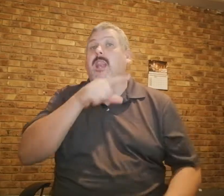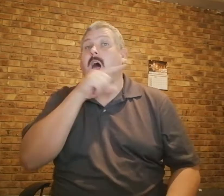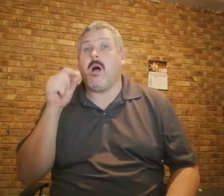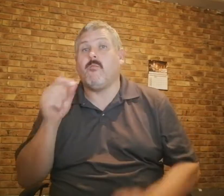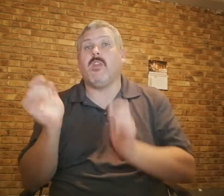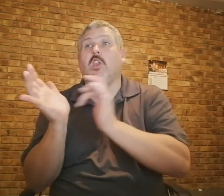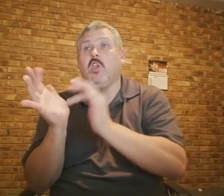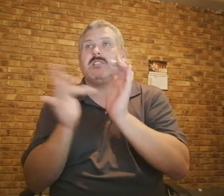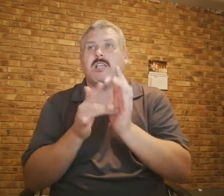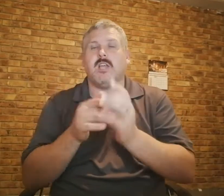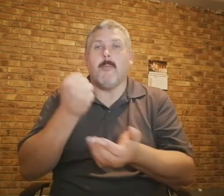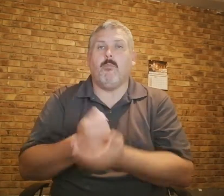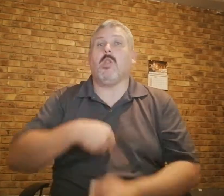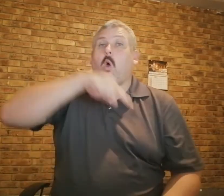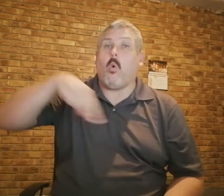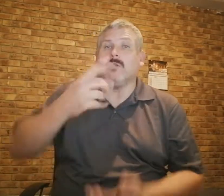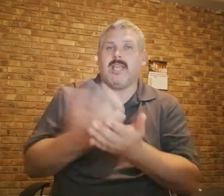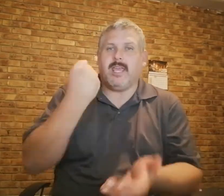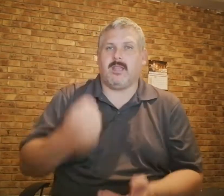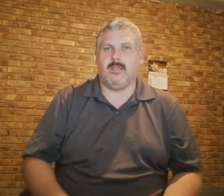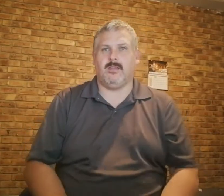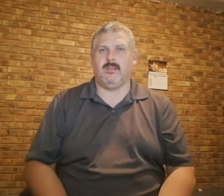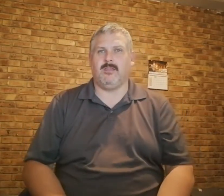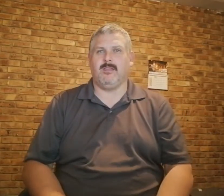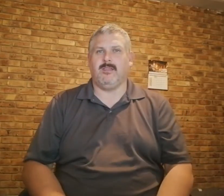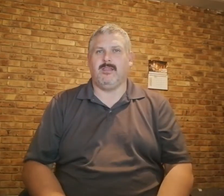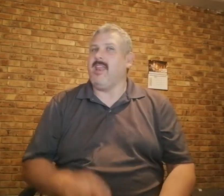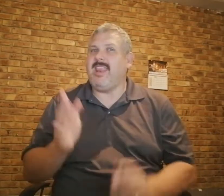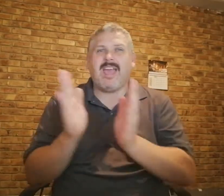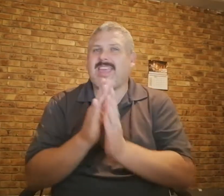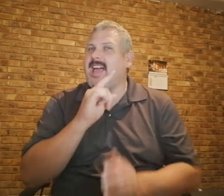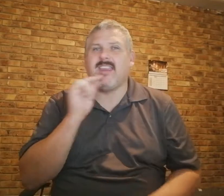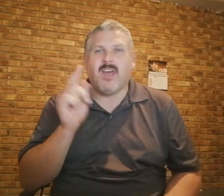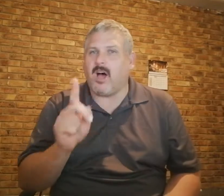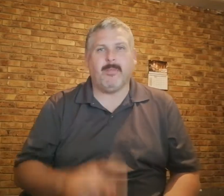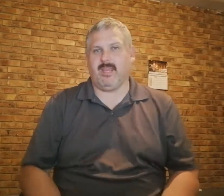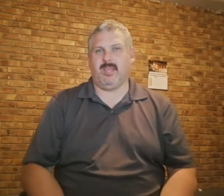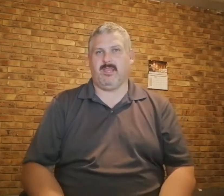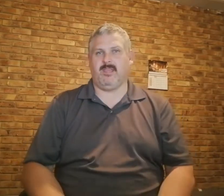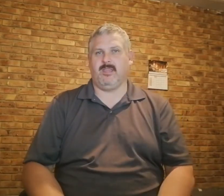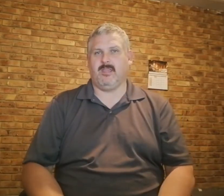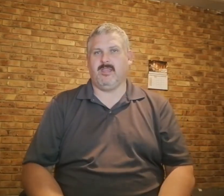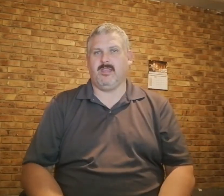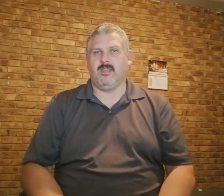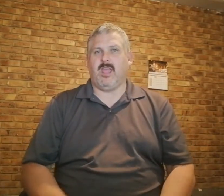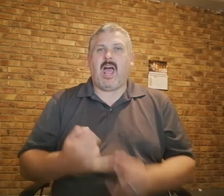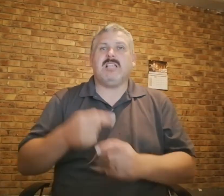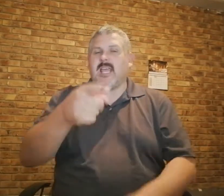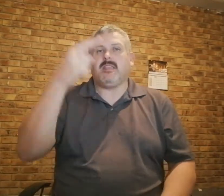naam van Jesus moet ons heet. Nie een kijknaam nie. As jy